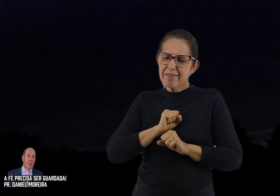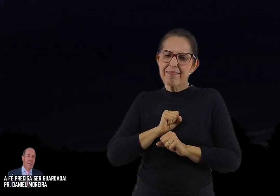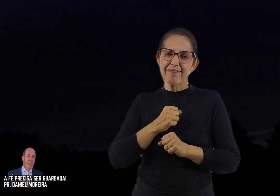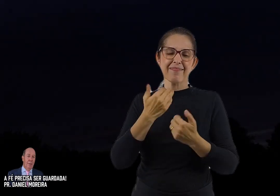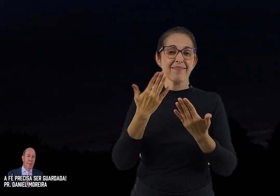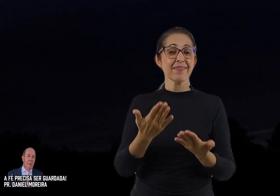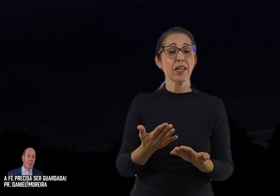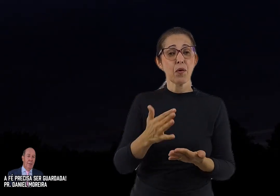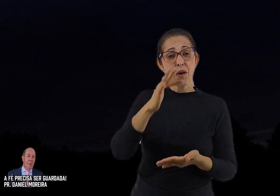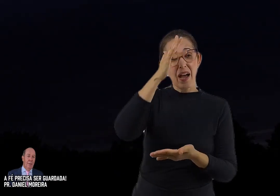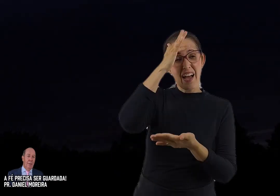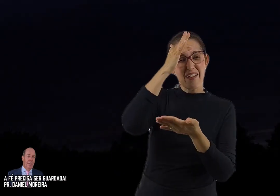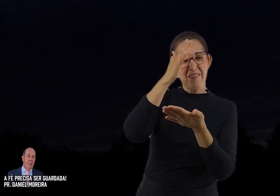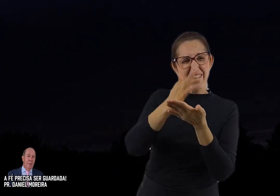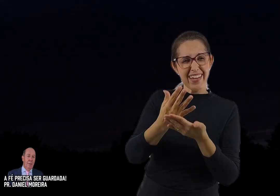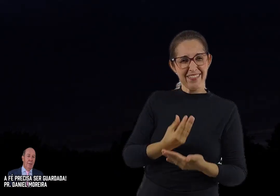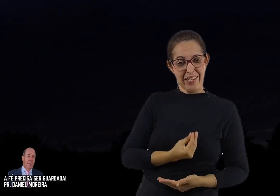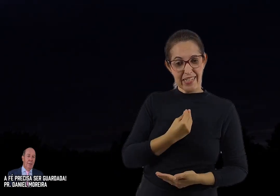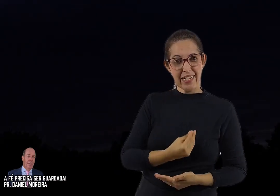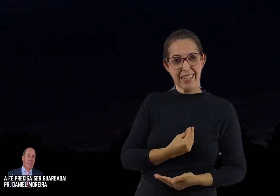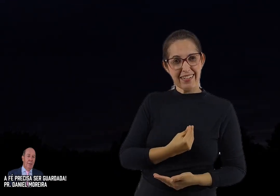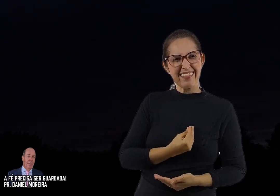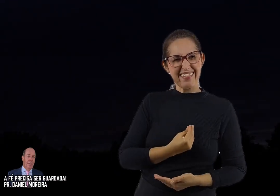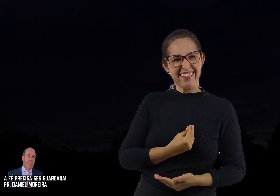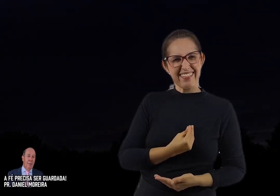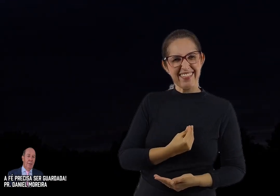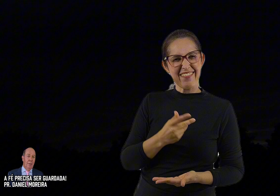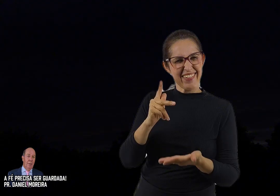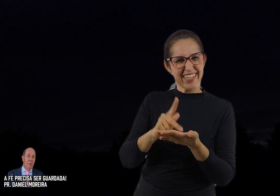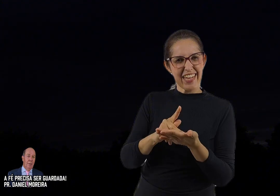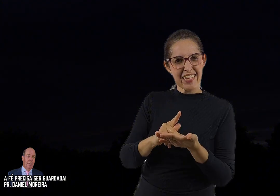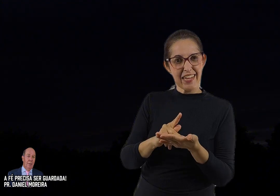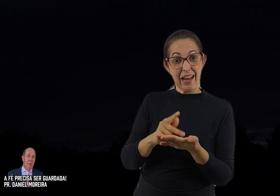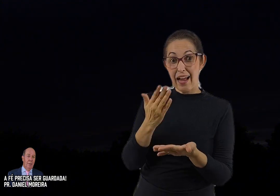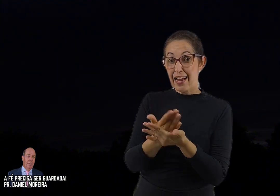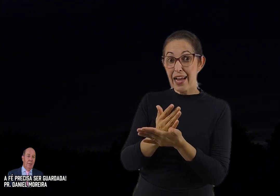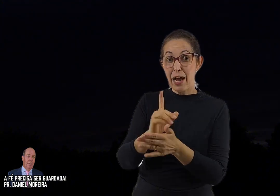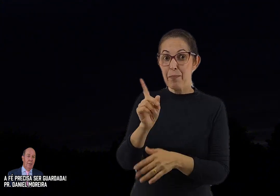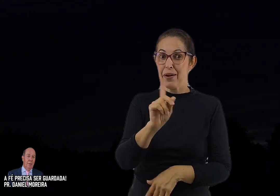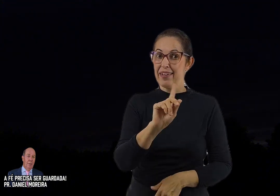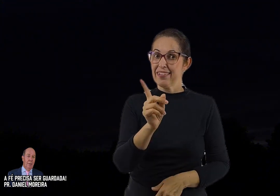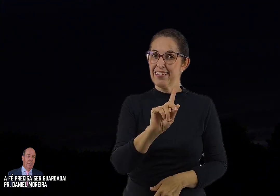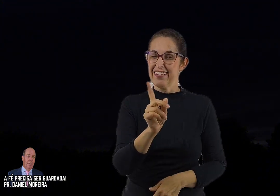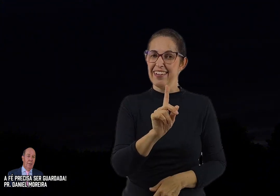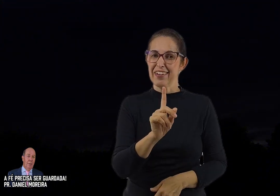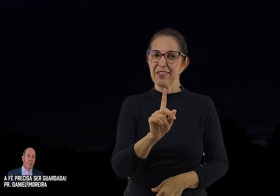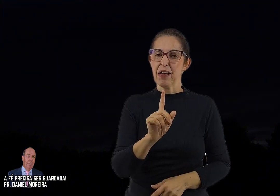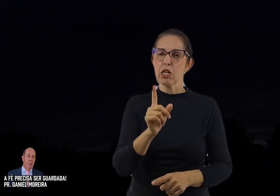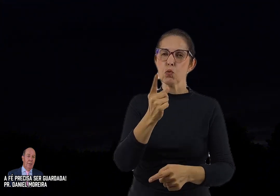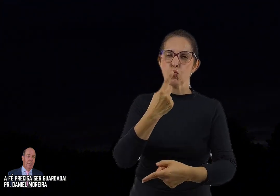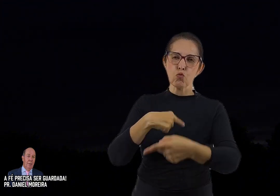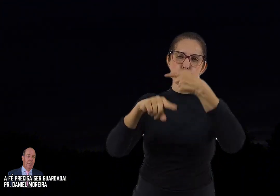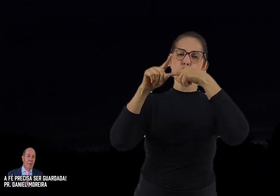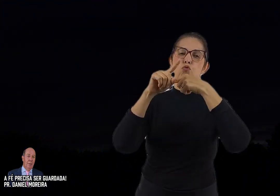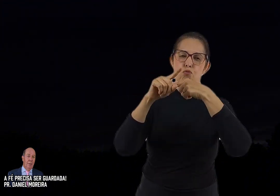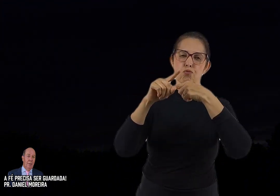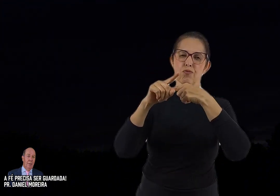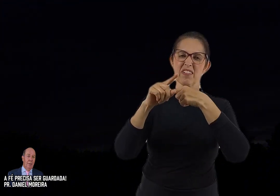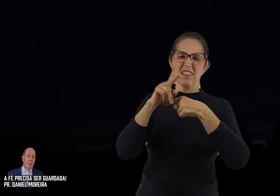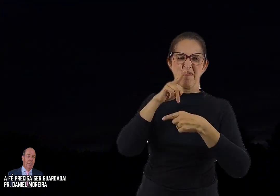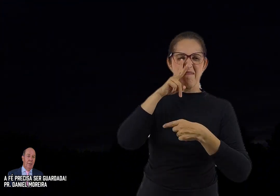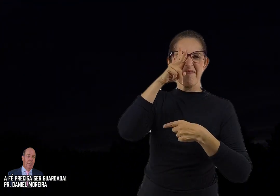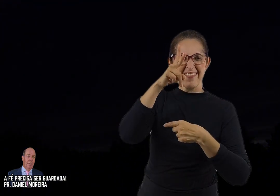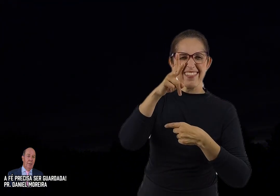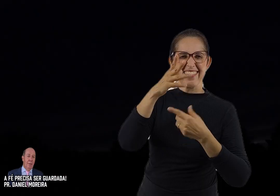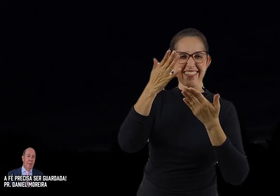A fé verdadeira não morre aqui. A fé verdadeira se multiplica, se fortalece, ela